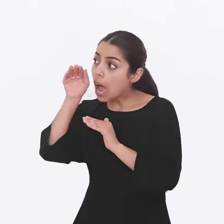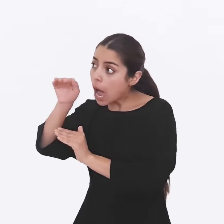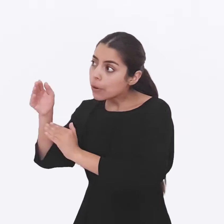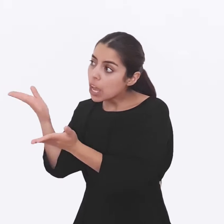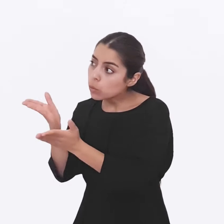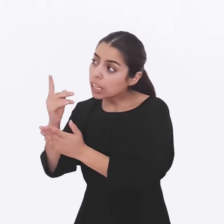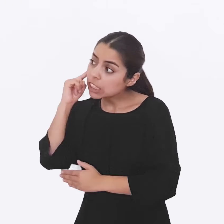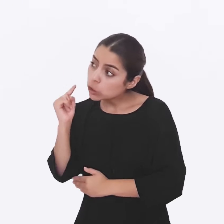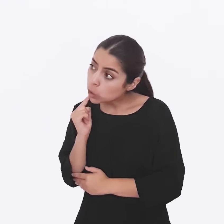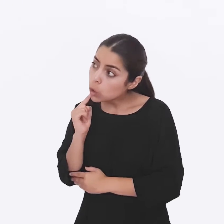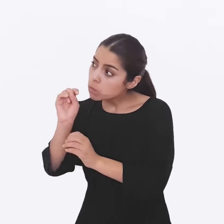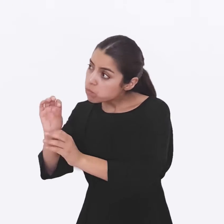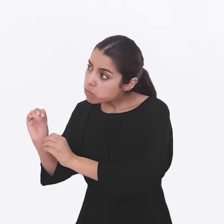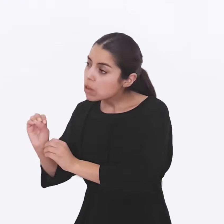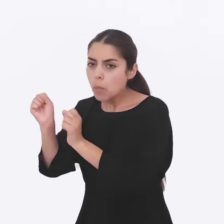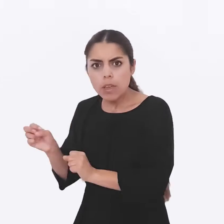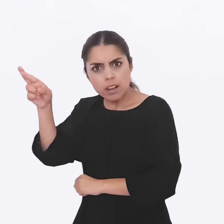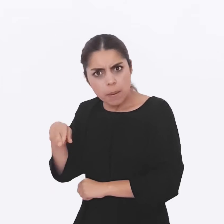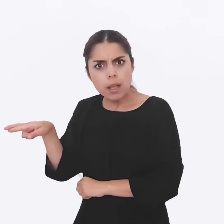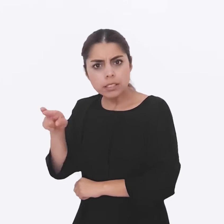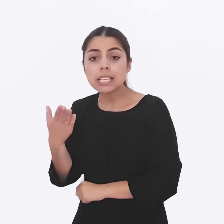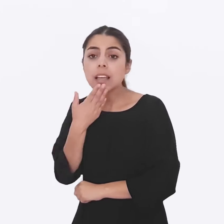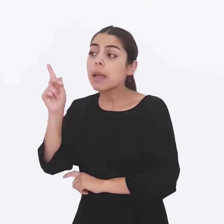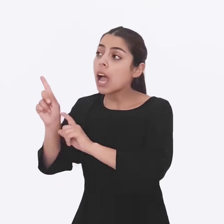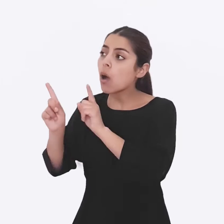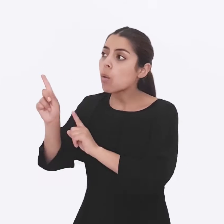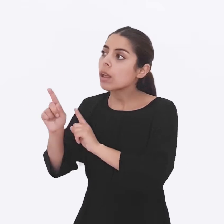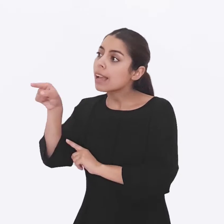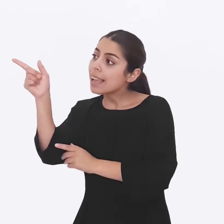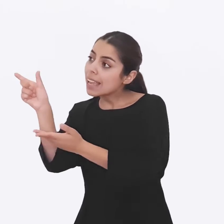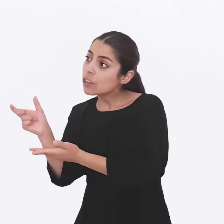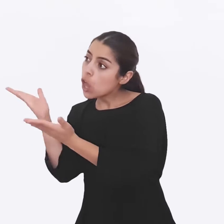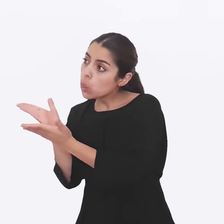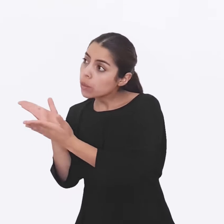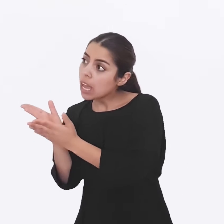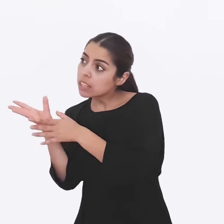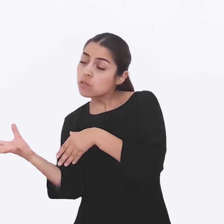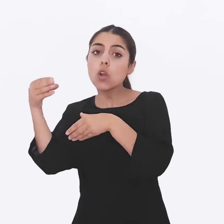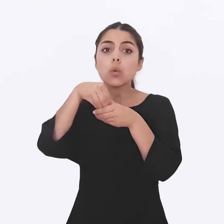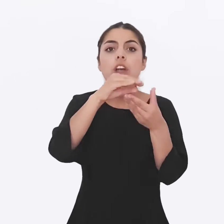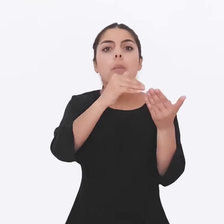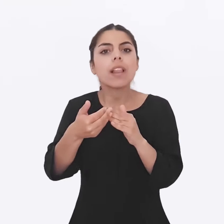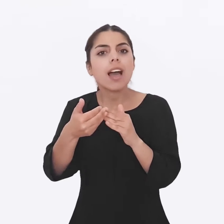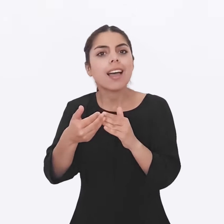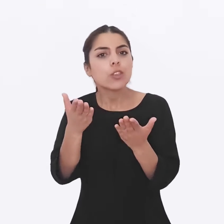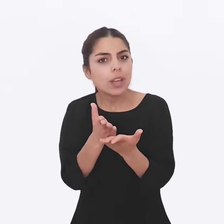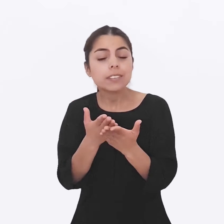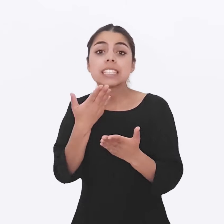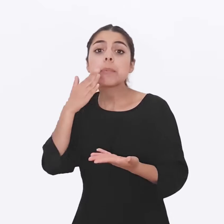apoyos específicos a los estudiantes en algunos contenidos y realizar actividades que vinculen al estudiante y la comunidad educativa con la comunidad